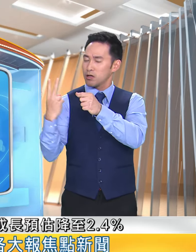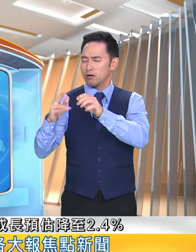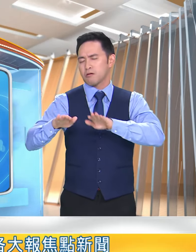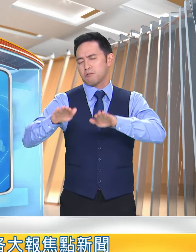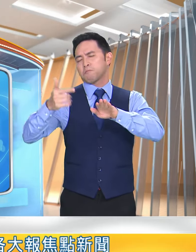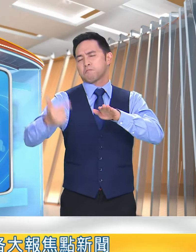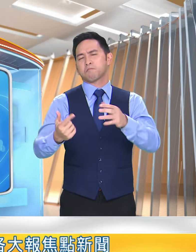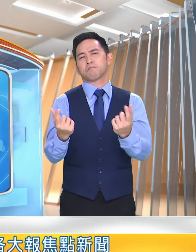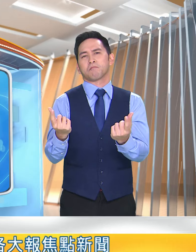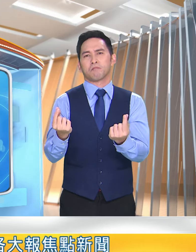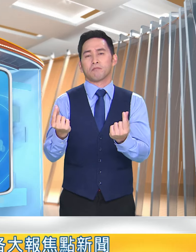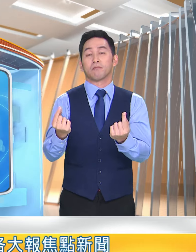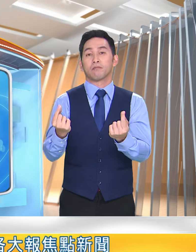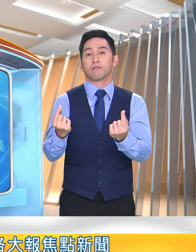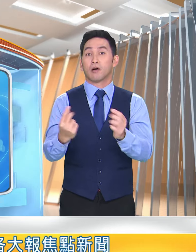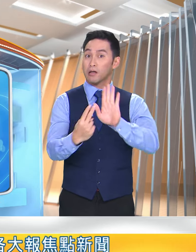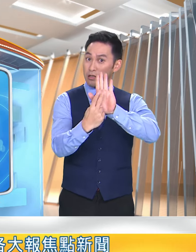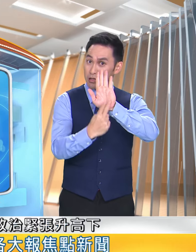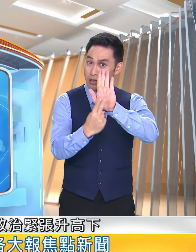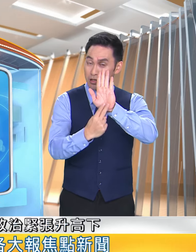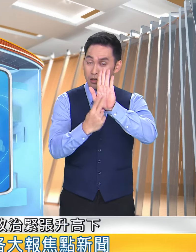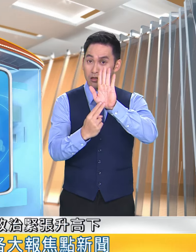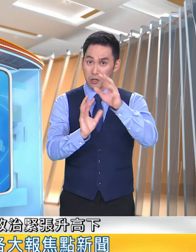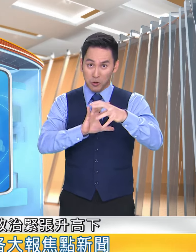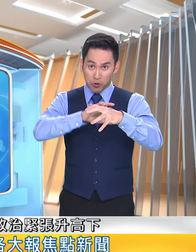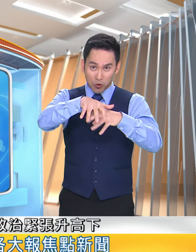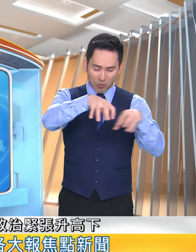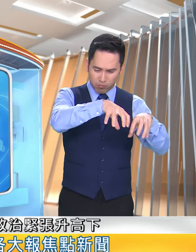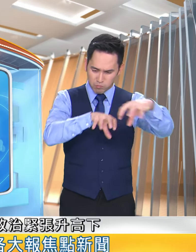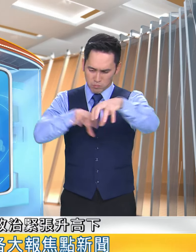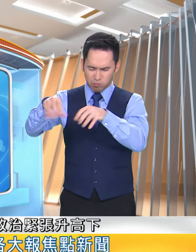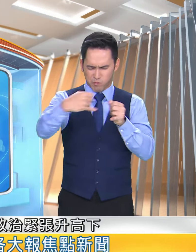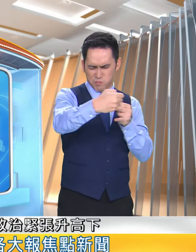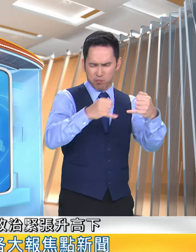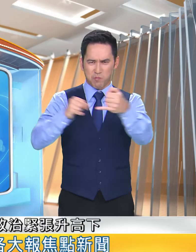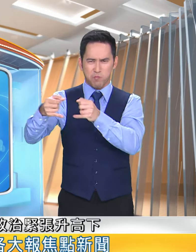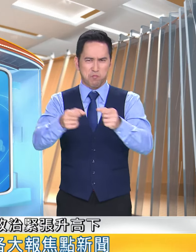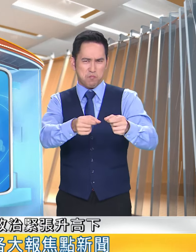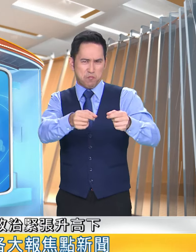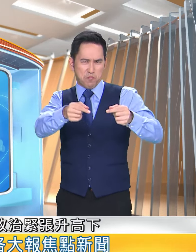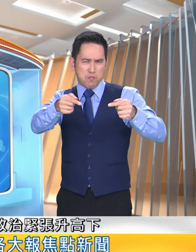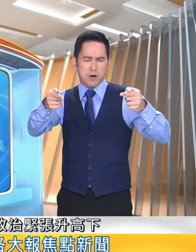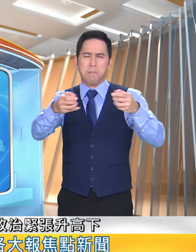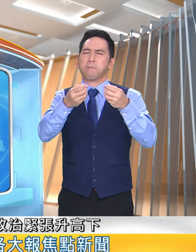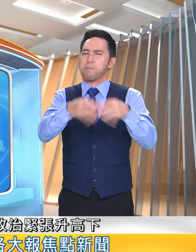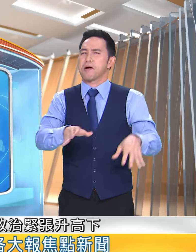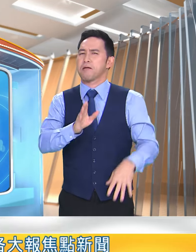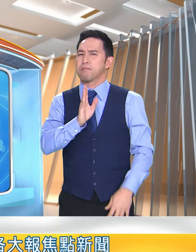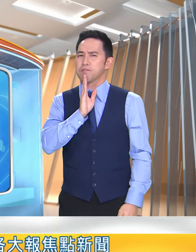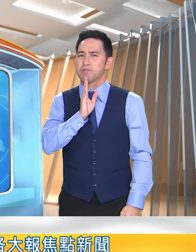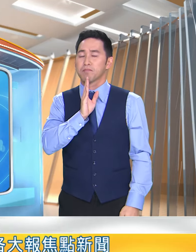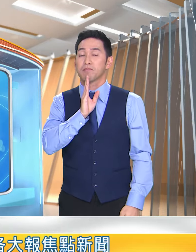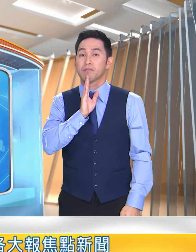续3年放缓。报告形容，在地缘政治紧张升高下，使得经济成长受